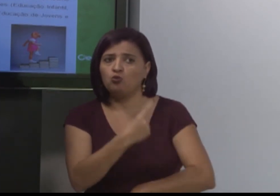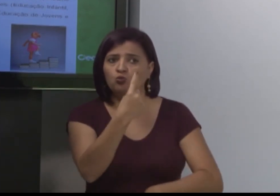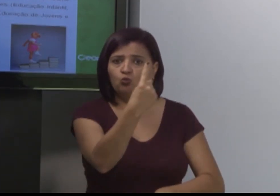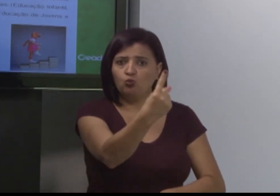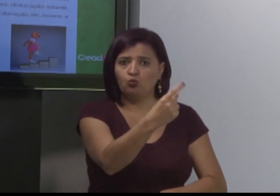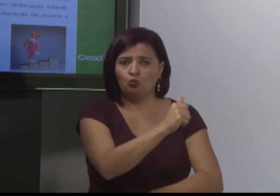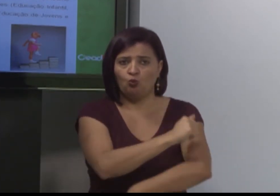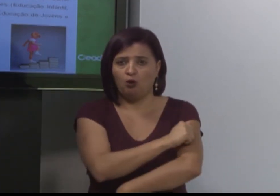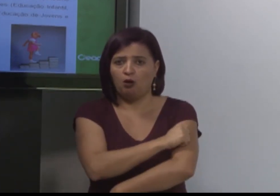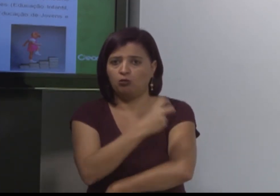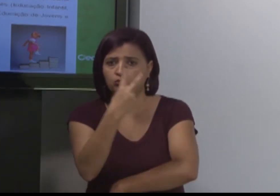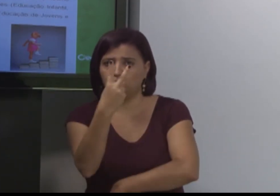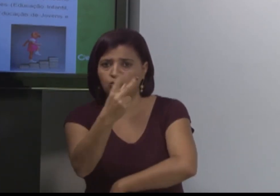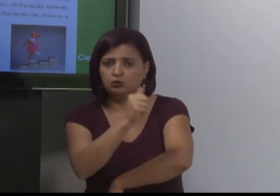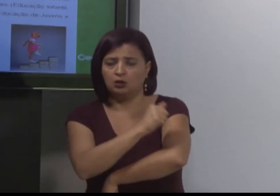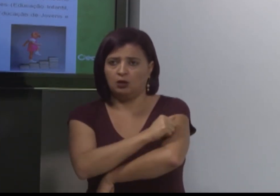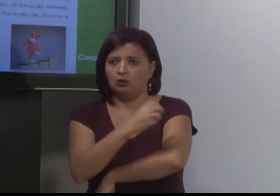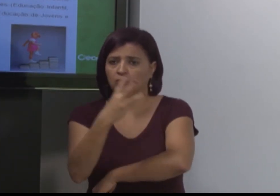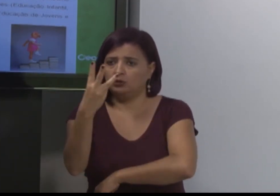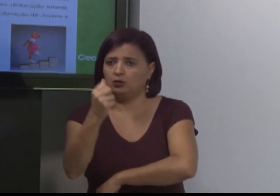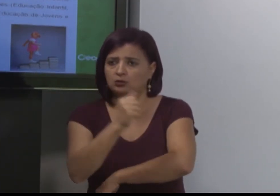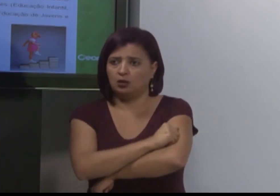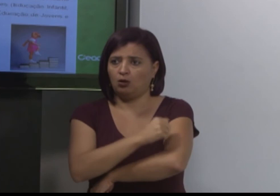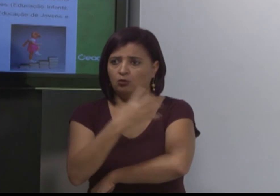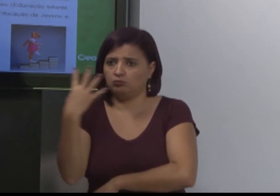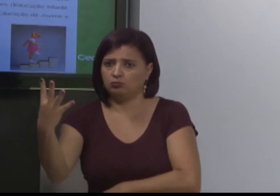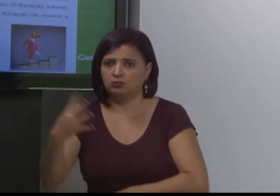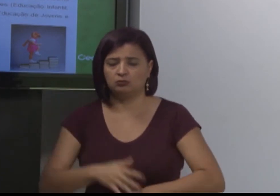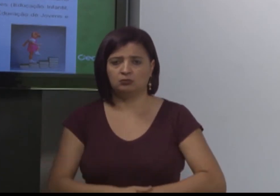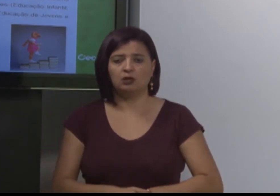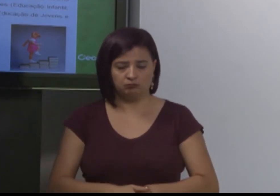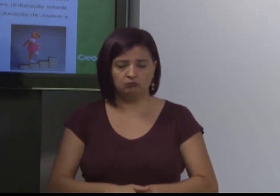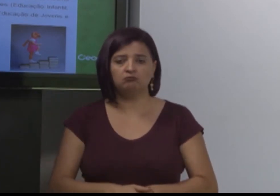a atenção ao aluno 1, 2, 3 e 4.